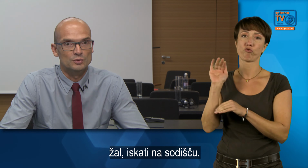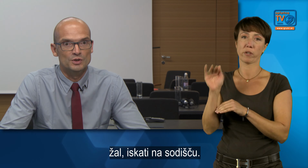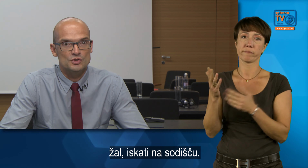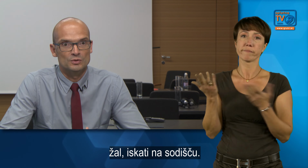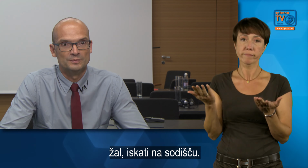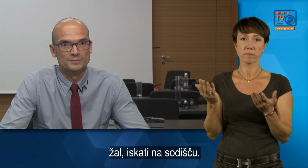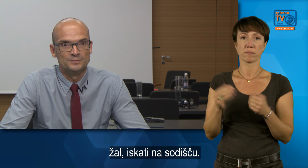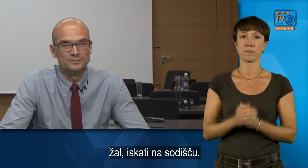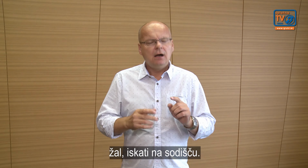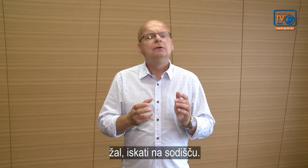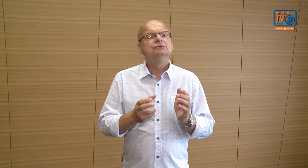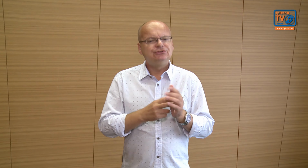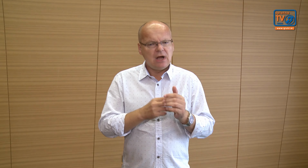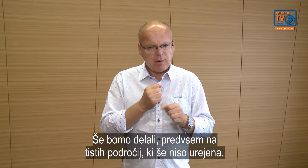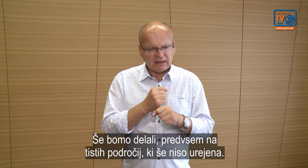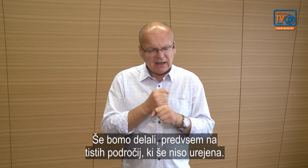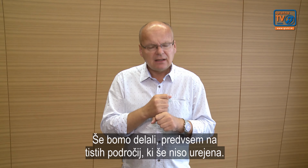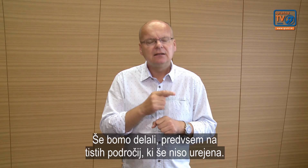na sodišču.